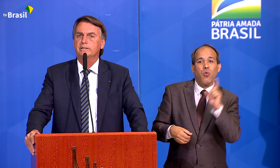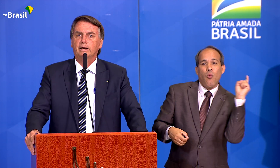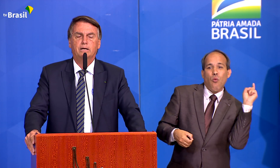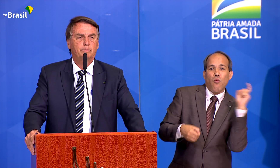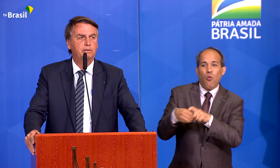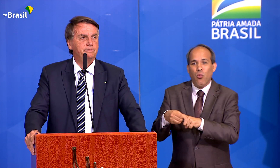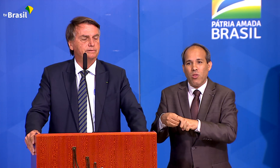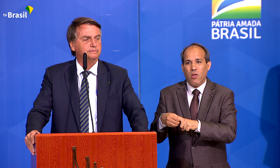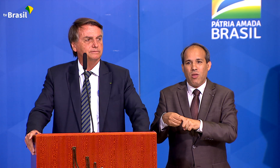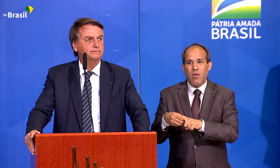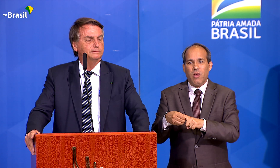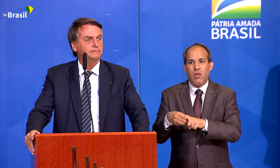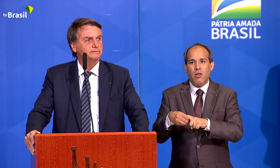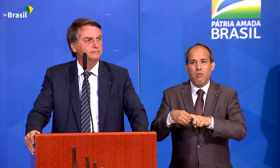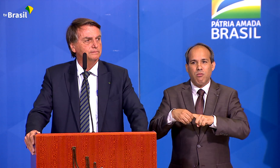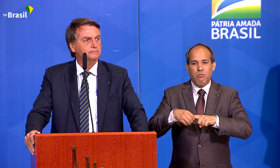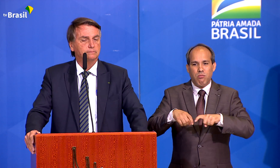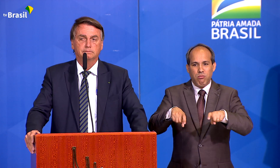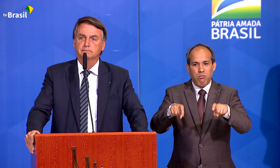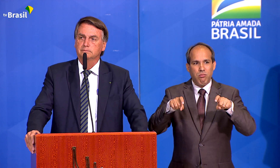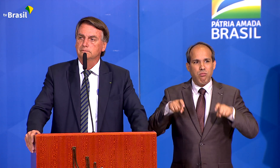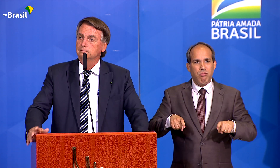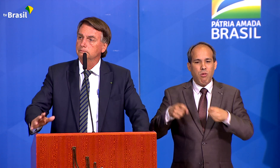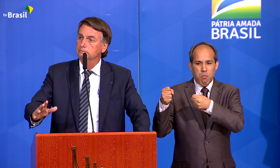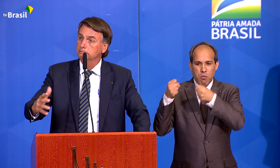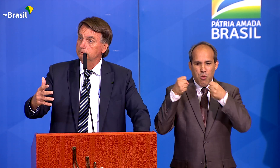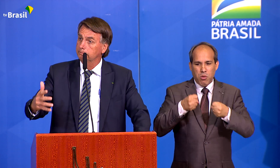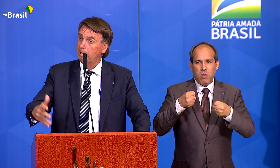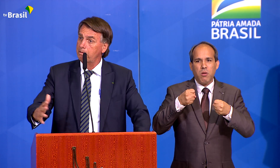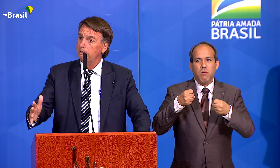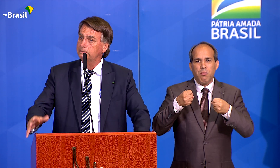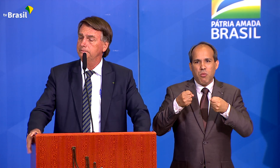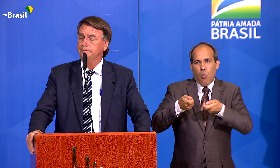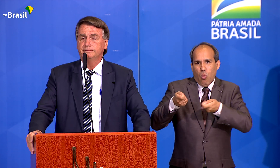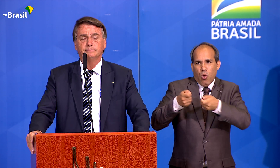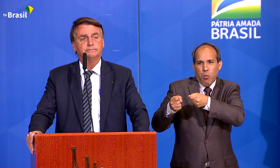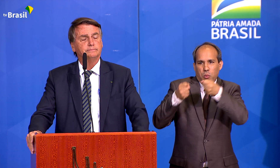e para comandar a Brief as numerações